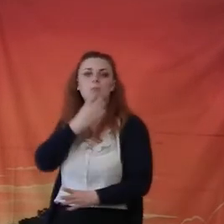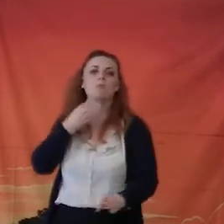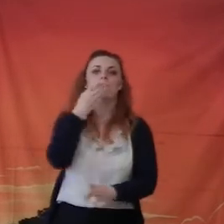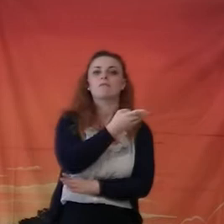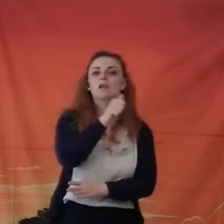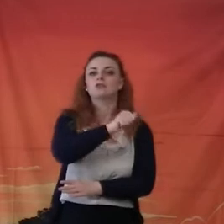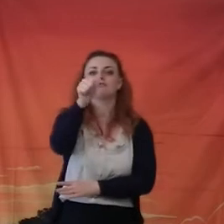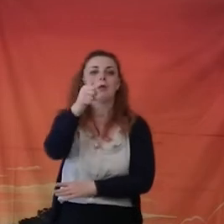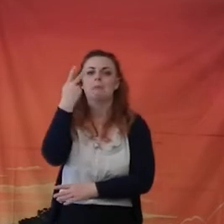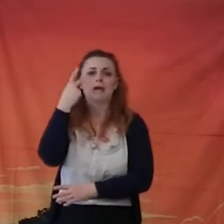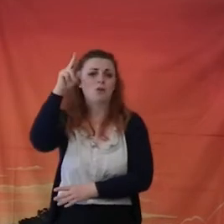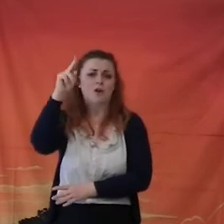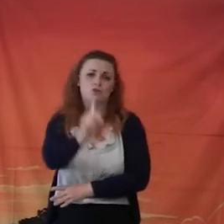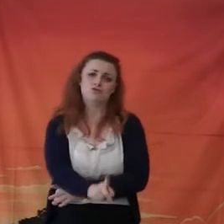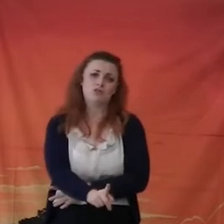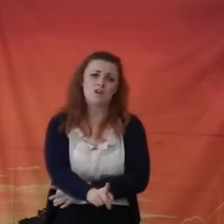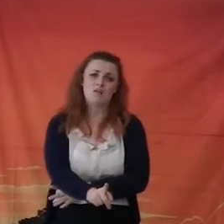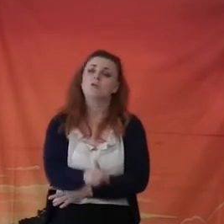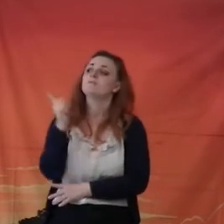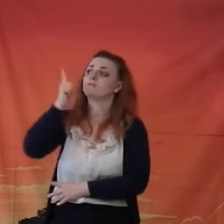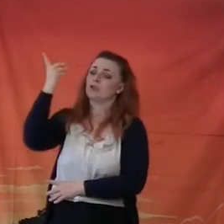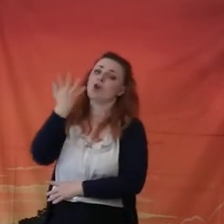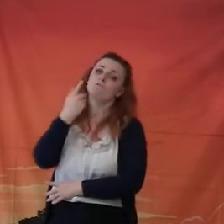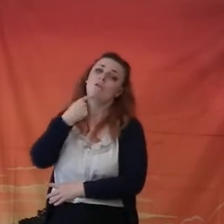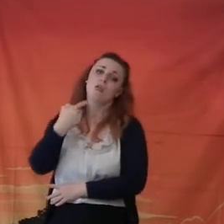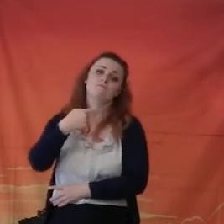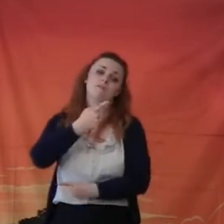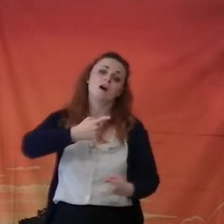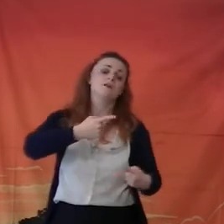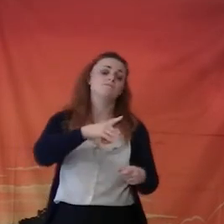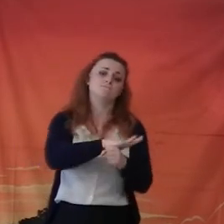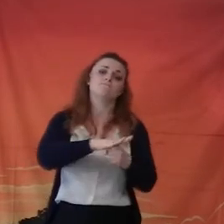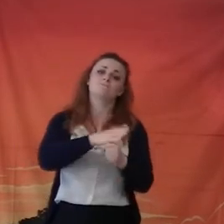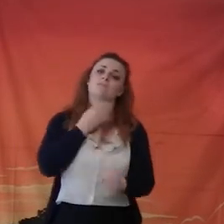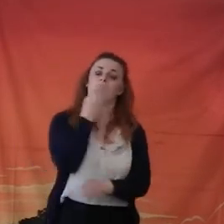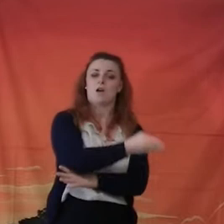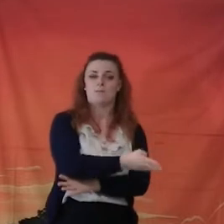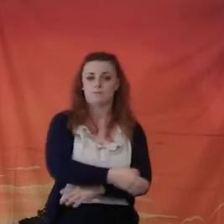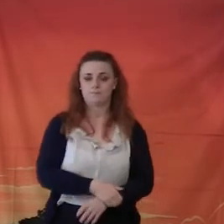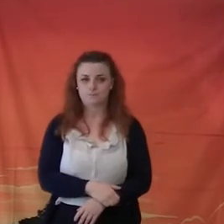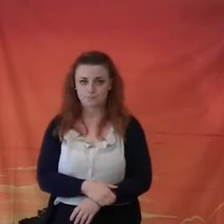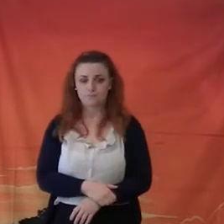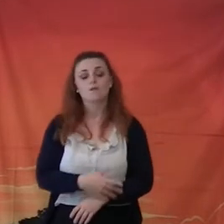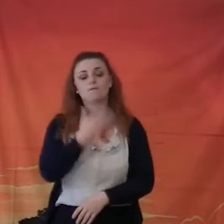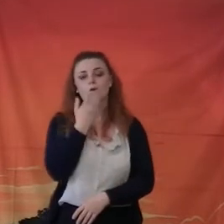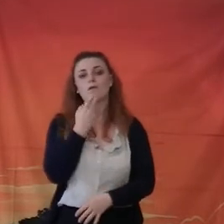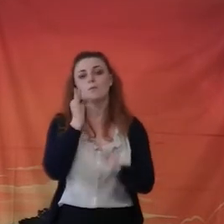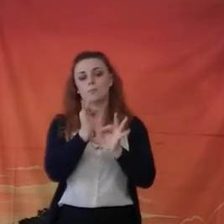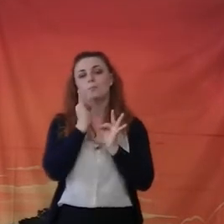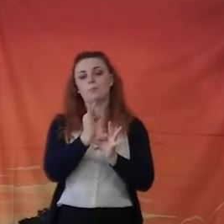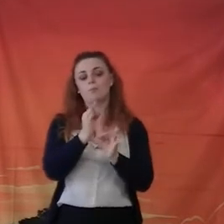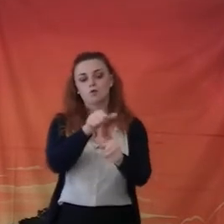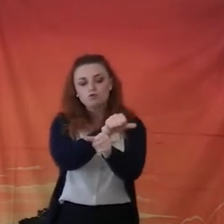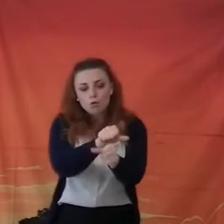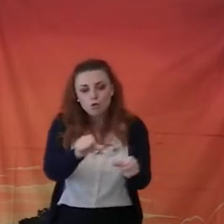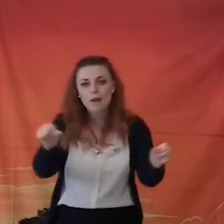dove fosse la cartina geografica. Questa è una cosa che voglio sottolineare. Quindi, nonostante ci siamo sentiti